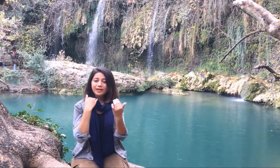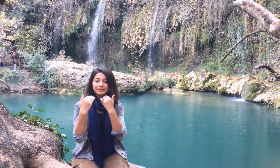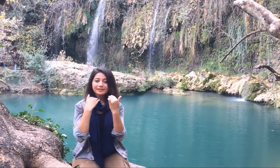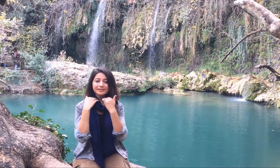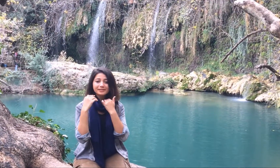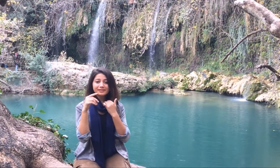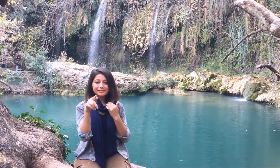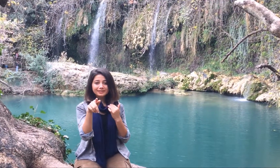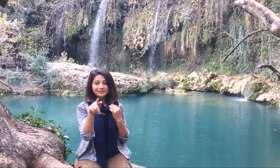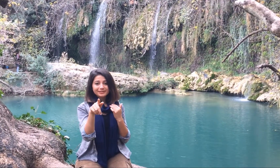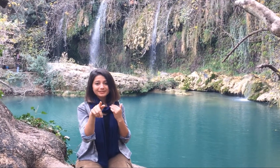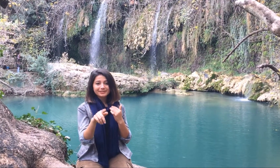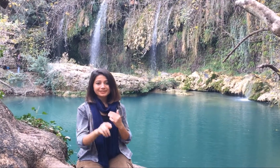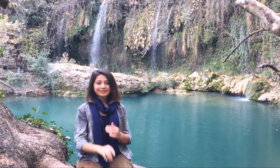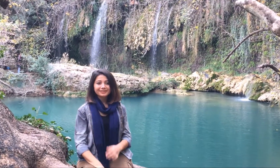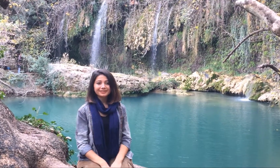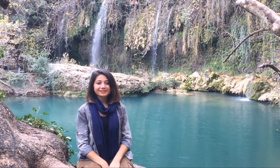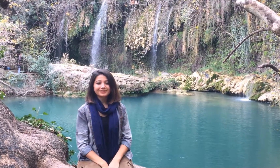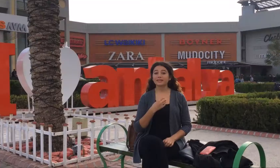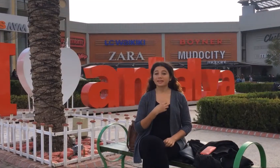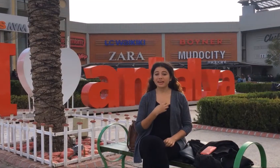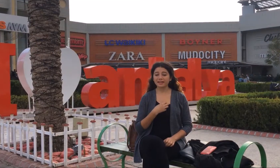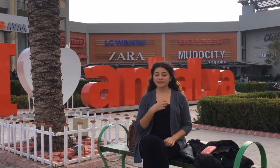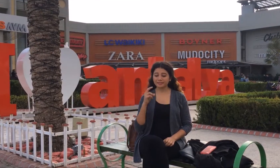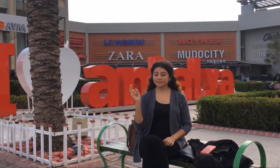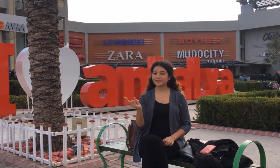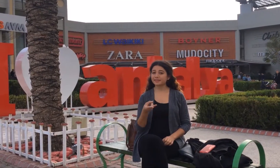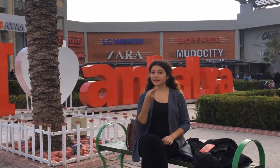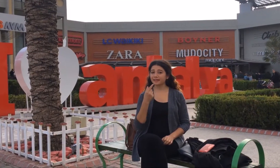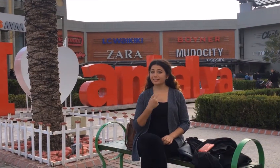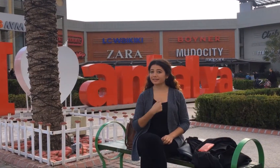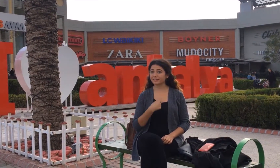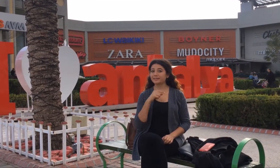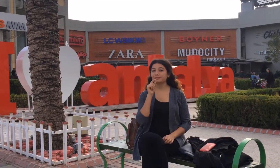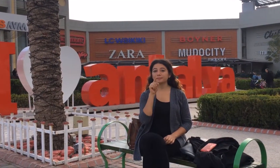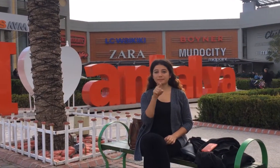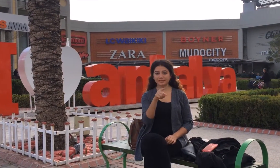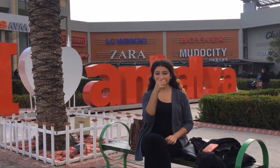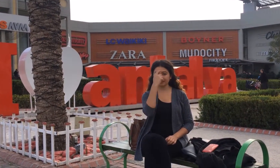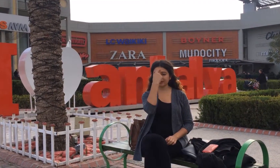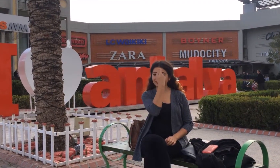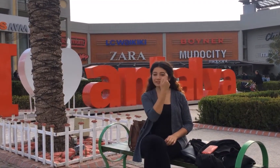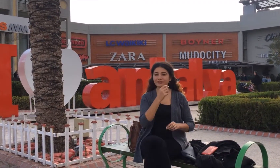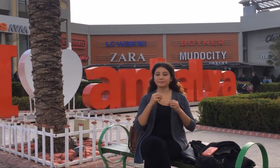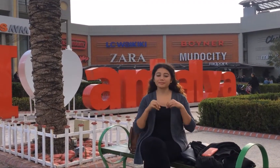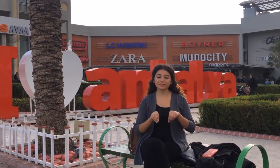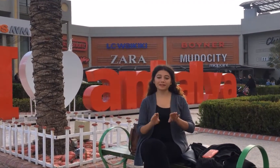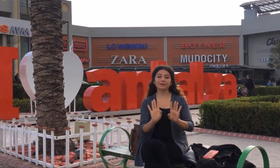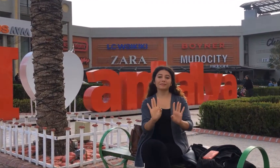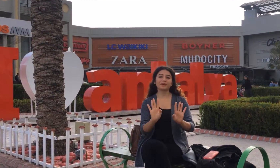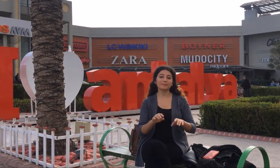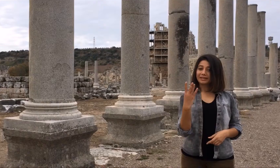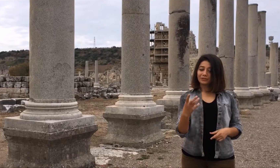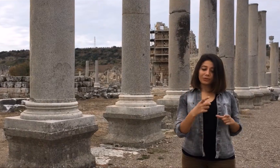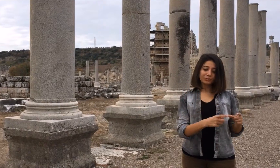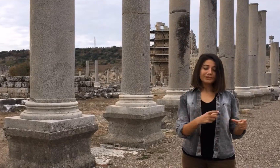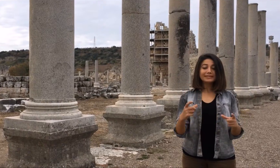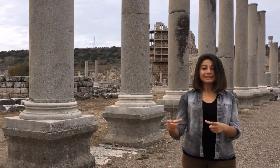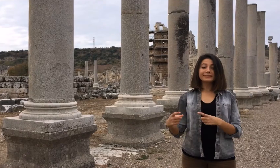son adresisin. Kendimi terk ederim, seni yarım bırakmam. Dört yanı aşk